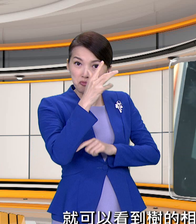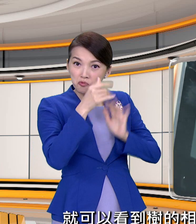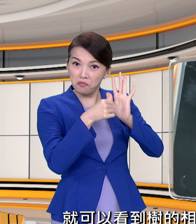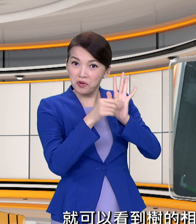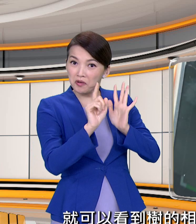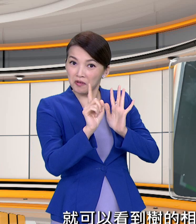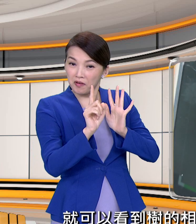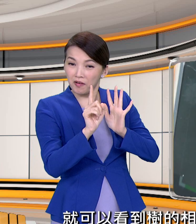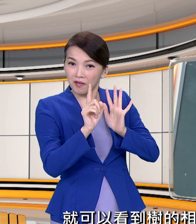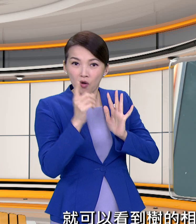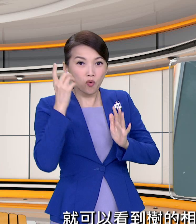资料。